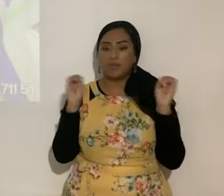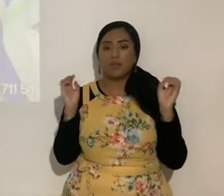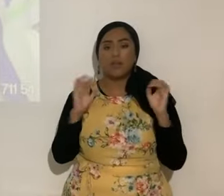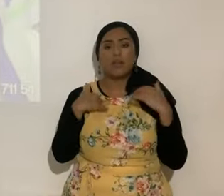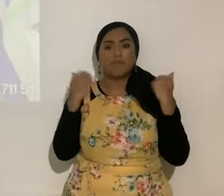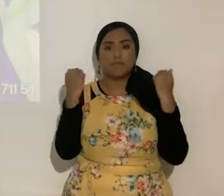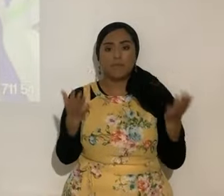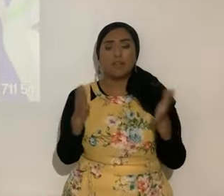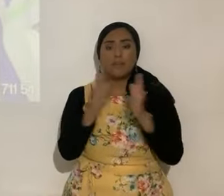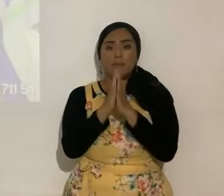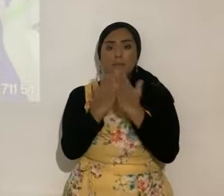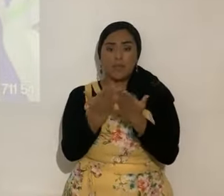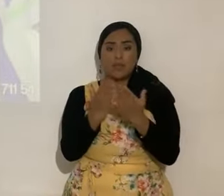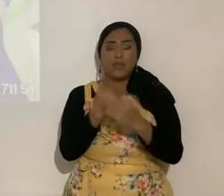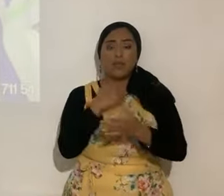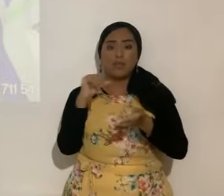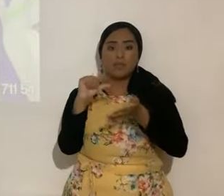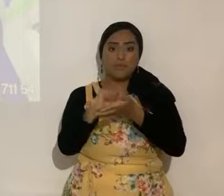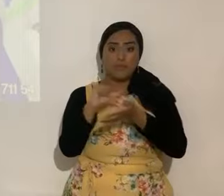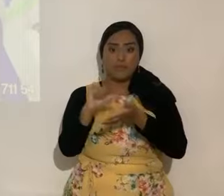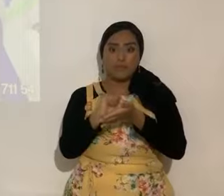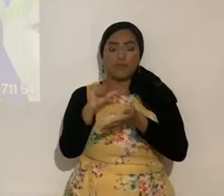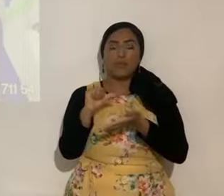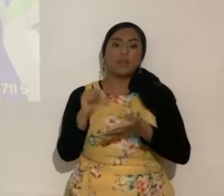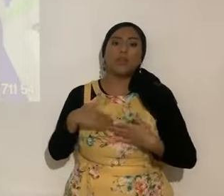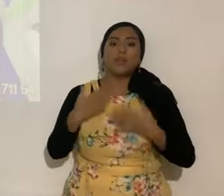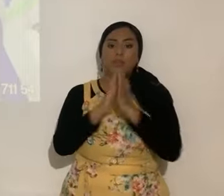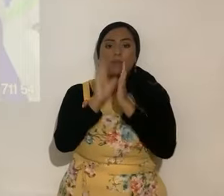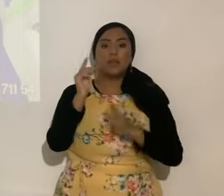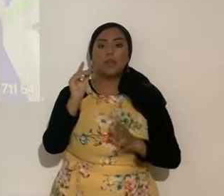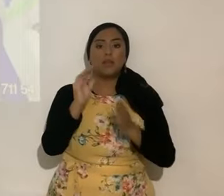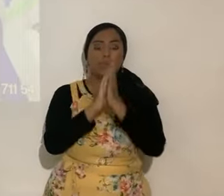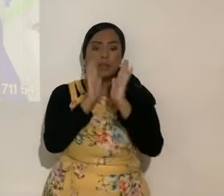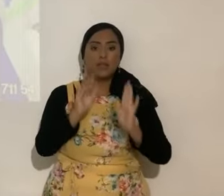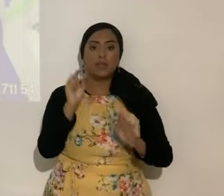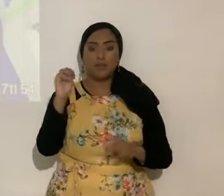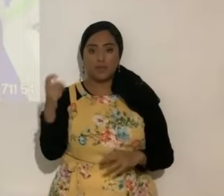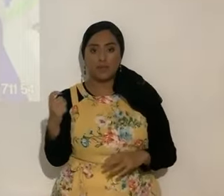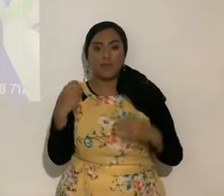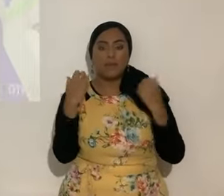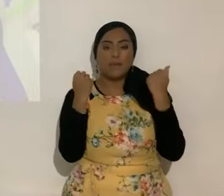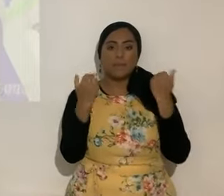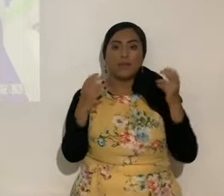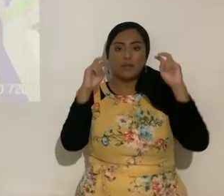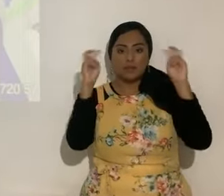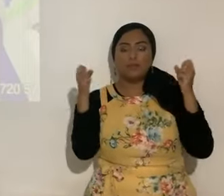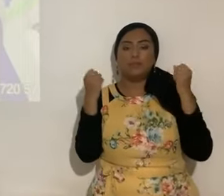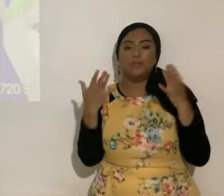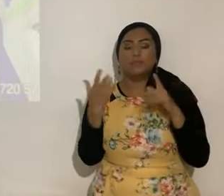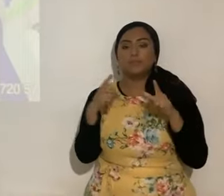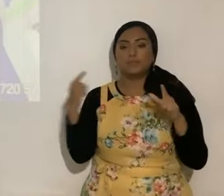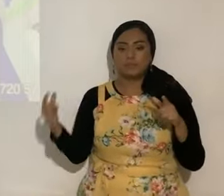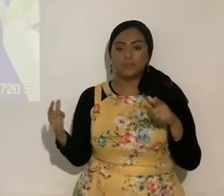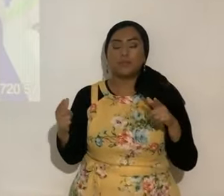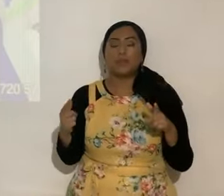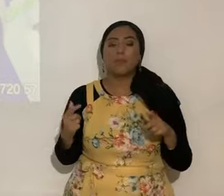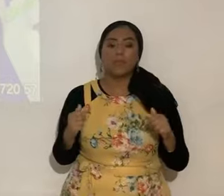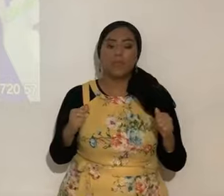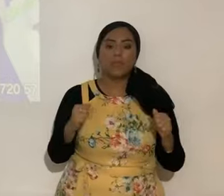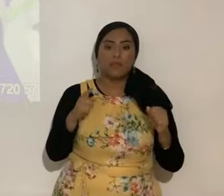También hay muchos libros en la página gozoypaz.mx, en varios títulos, en varios idiomas, para que